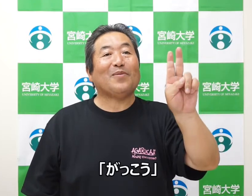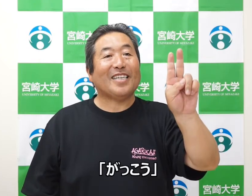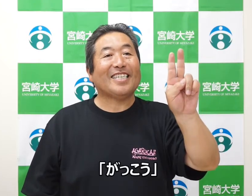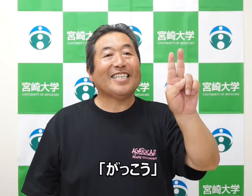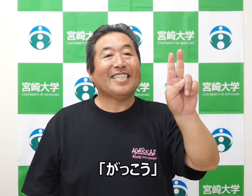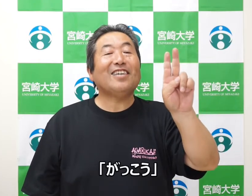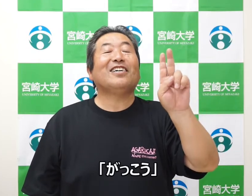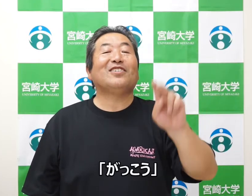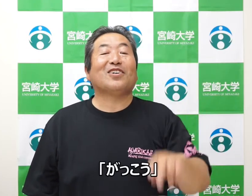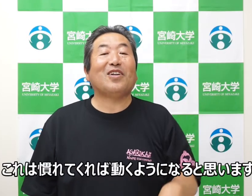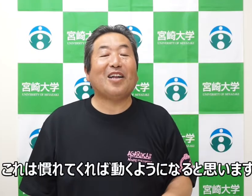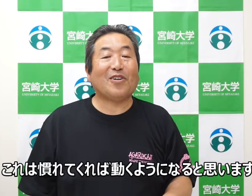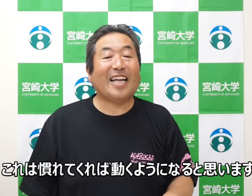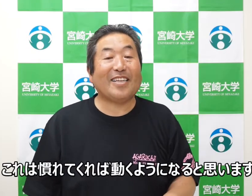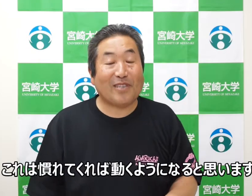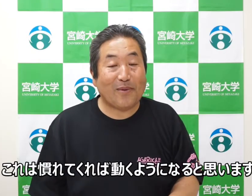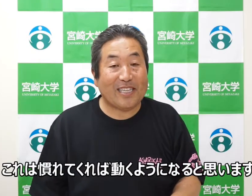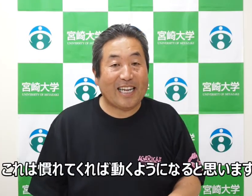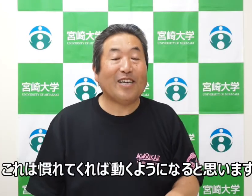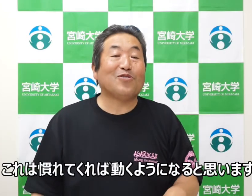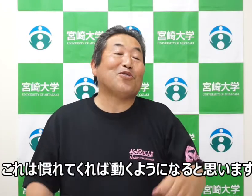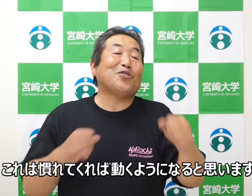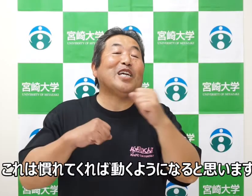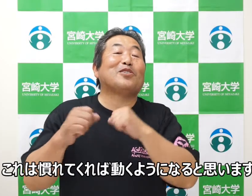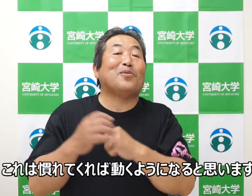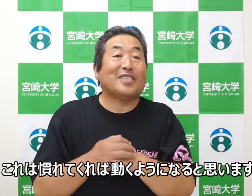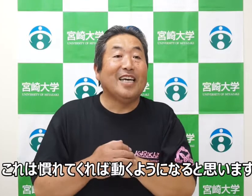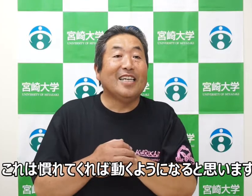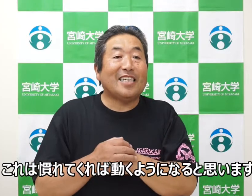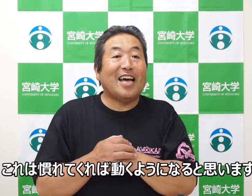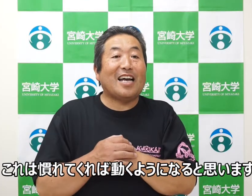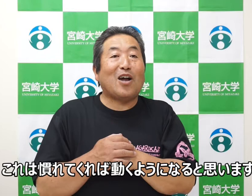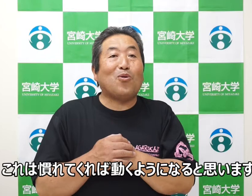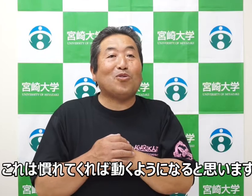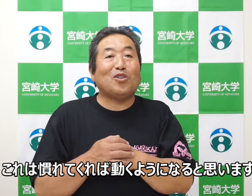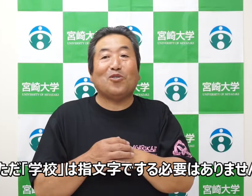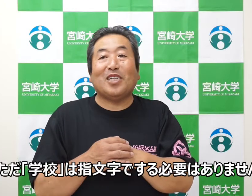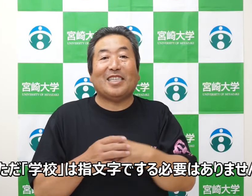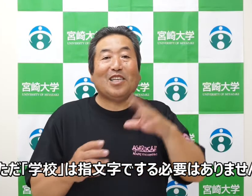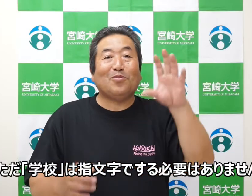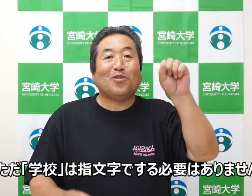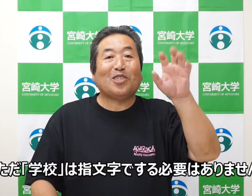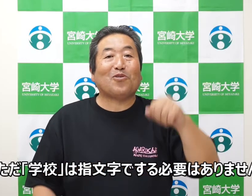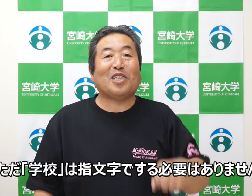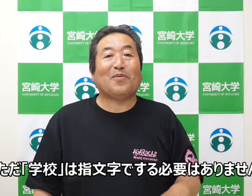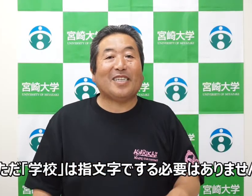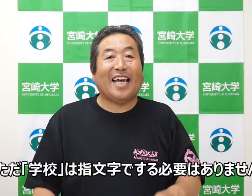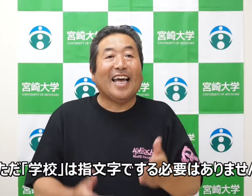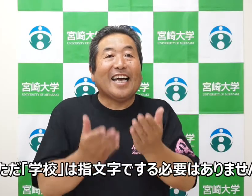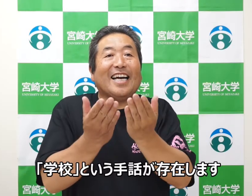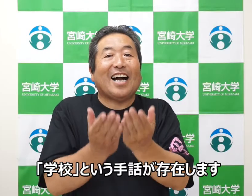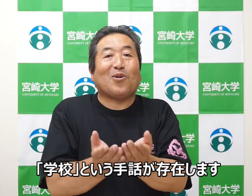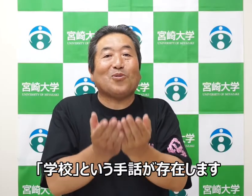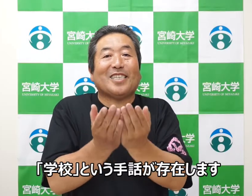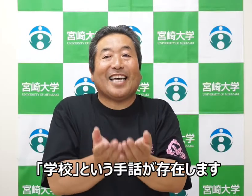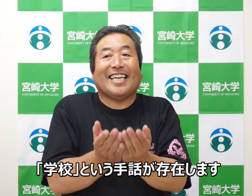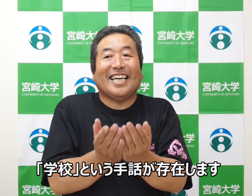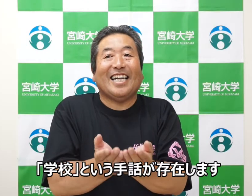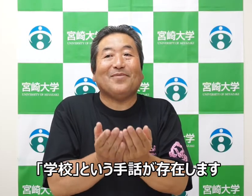。で、これ慣れてくればですね、動くようになると思います。ただ、学校っていうのはですね、指文字しかございません。学校って使い方があります